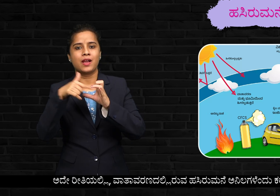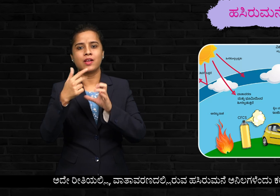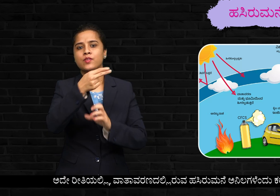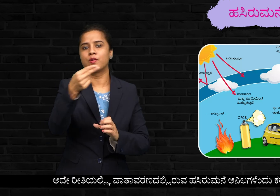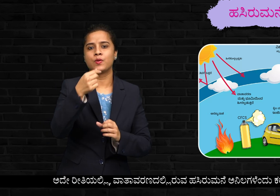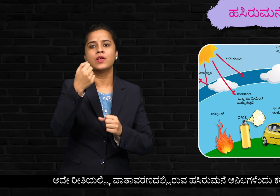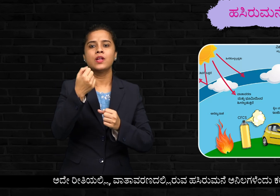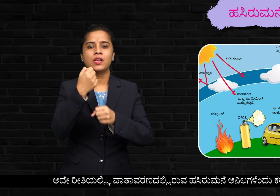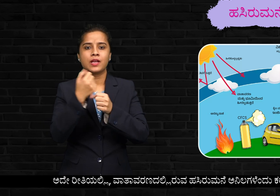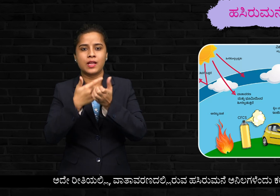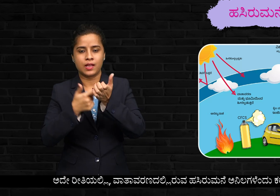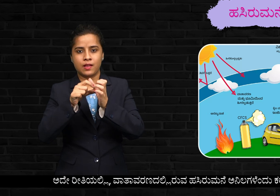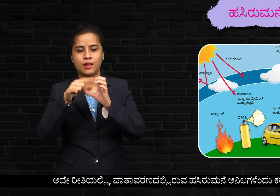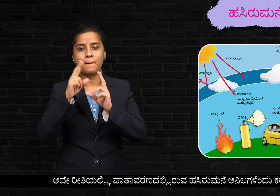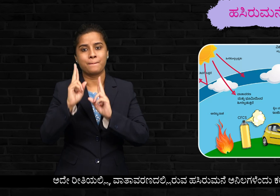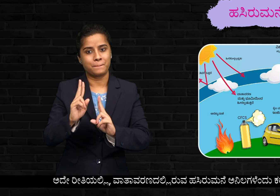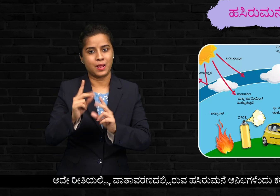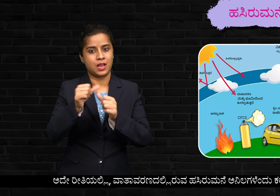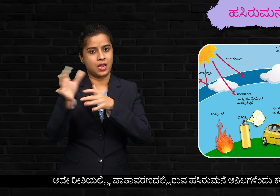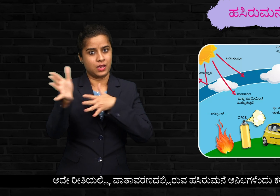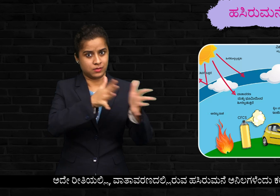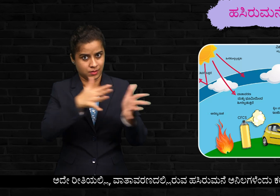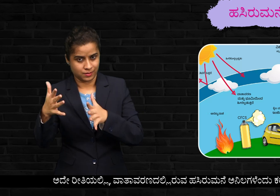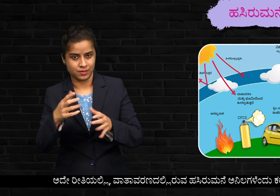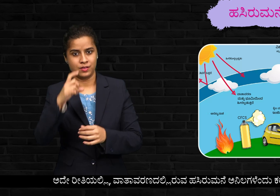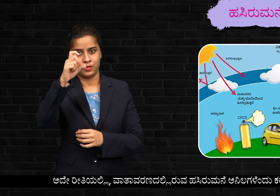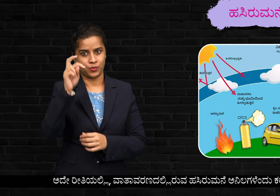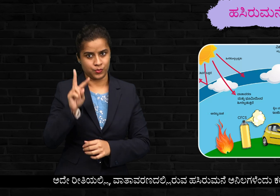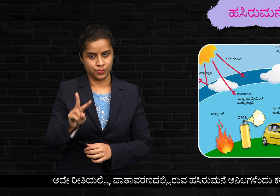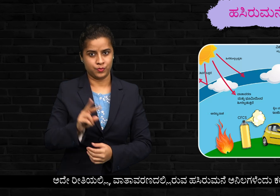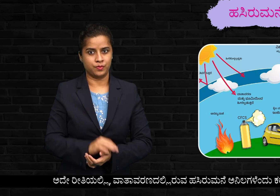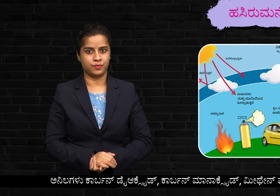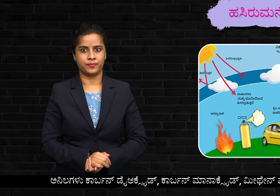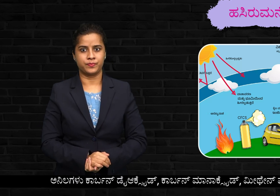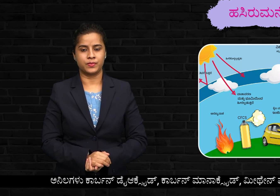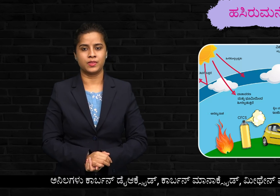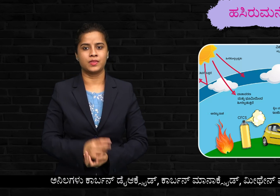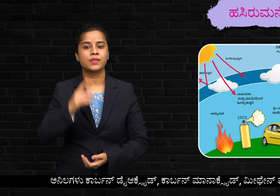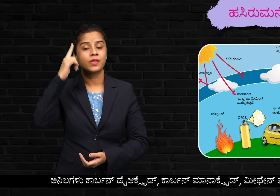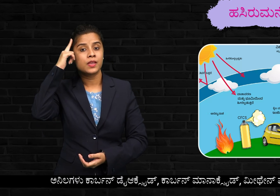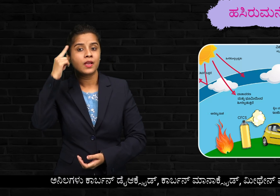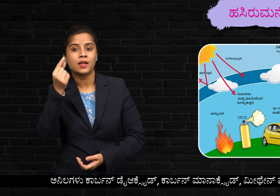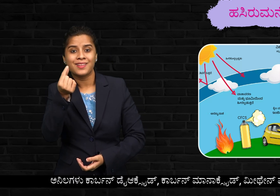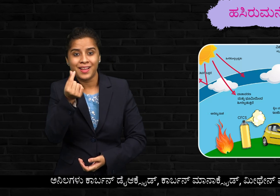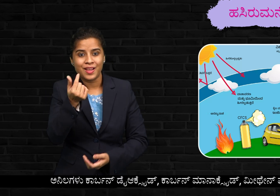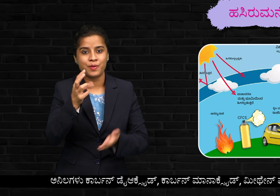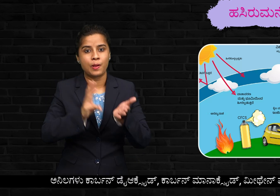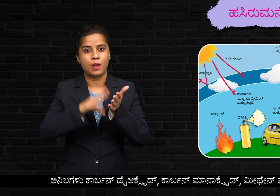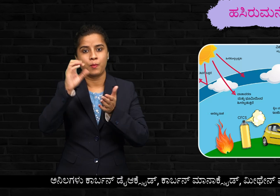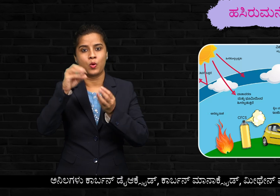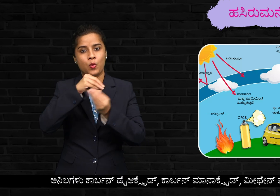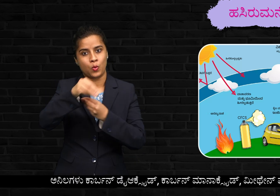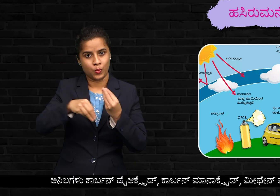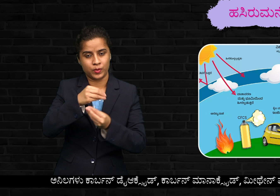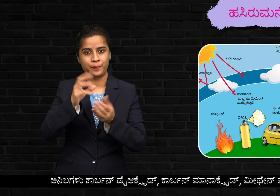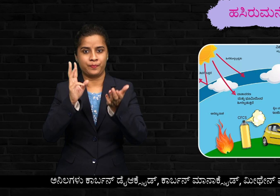ಈ ರೀತಿಯಲ್ಲಿ ವಾತಾವರಣದಲ್ಲಿರುವ ಹಸಿರುಮನೆ ಅನಿಲಗಳೆಂದು ಕರೆಯಲ್ಪಡುವ ಕೆಲವು ಅನಿಲಗಳು ಕಾರ್ಬನ್ ಡೈಆಕ್ಸೈಡ್,